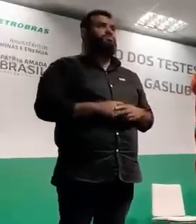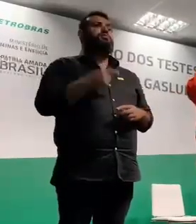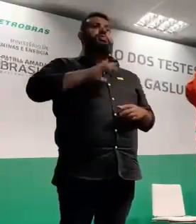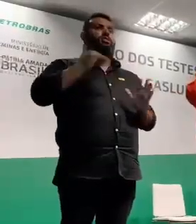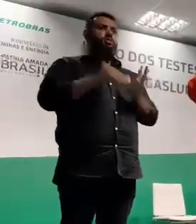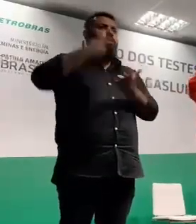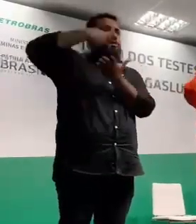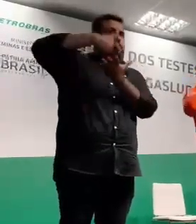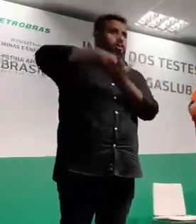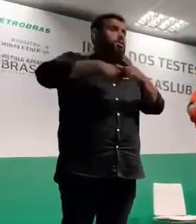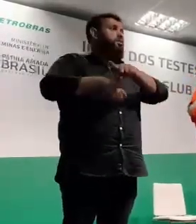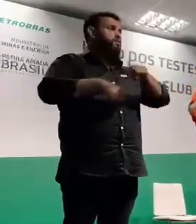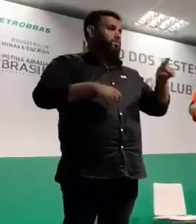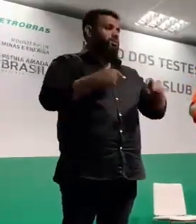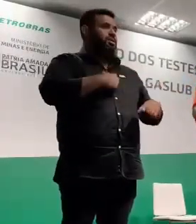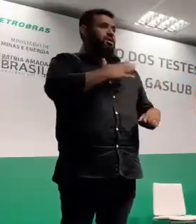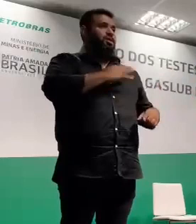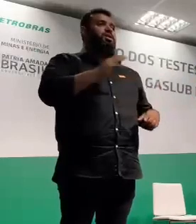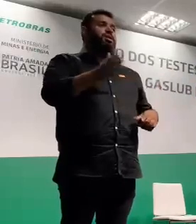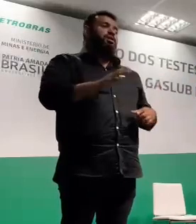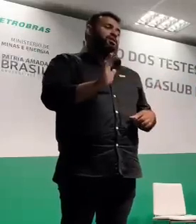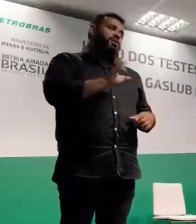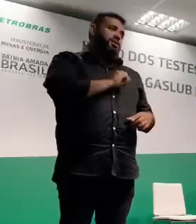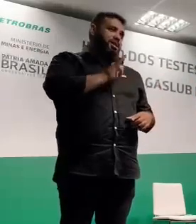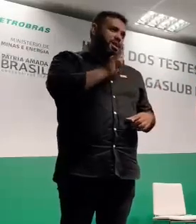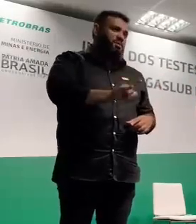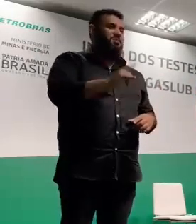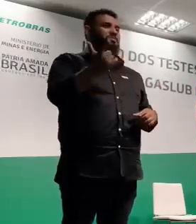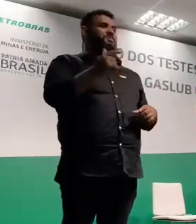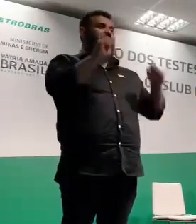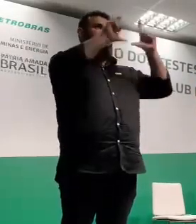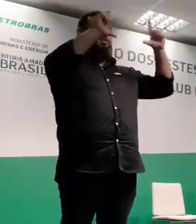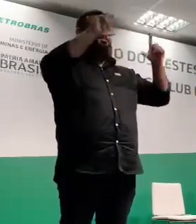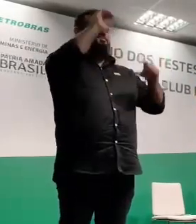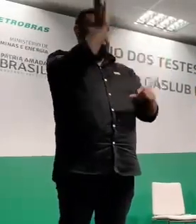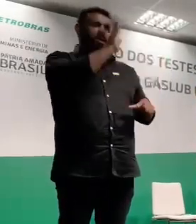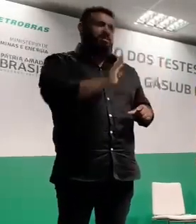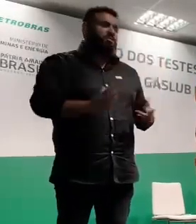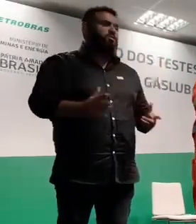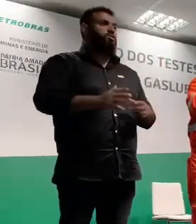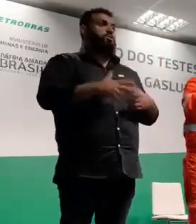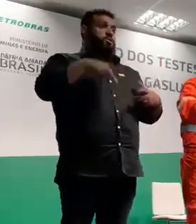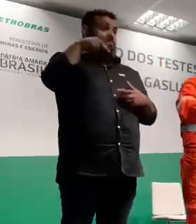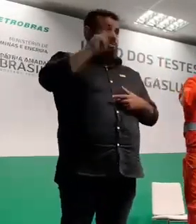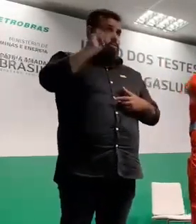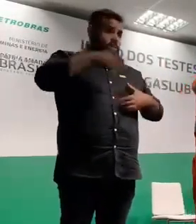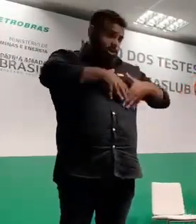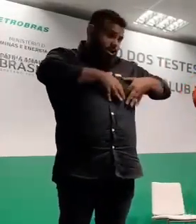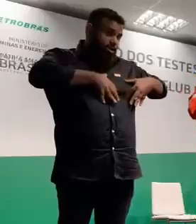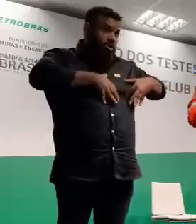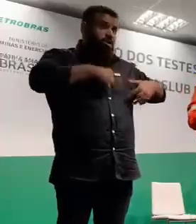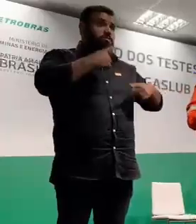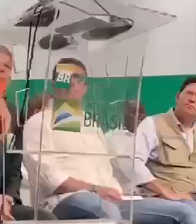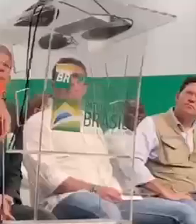a empresa, vocês aí que têm amor ao macacão, à bandeira do Brasil, à empresa Petrobras, nós somos cobrados porque